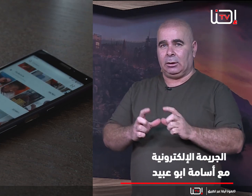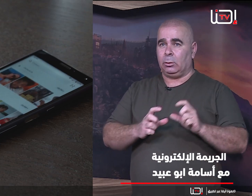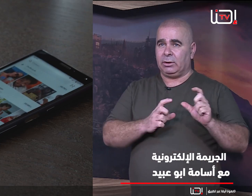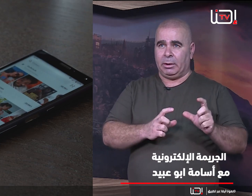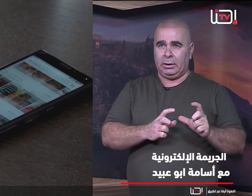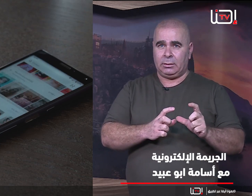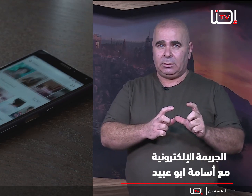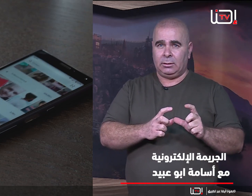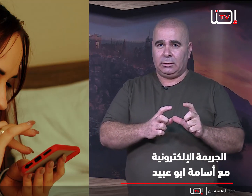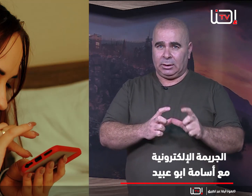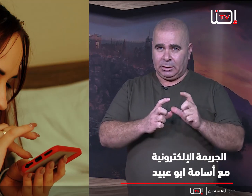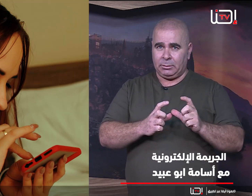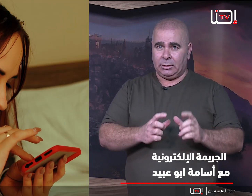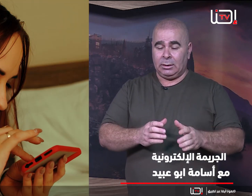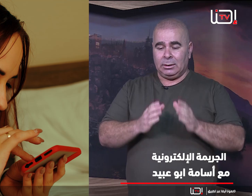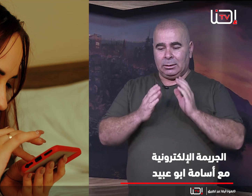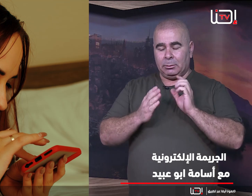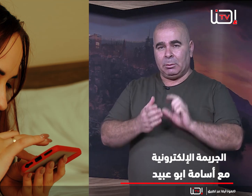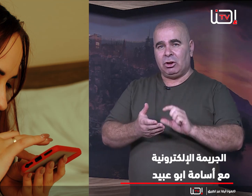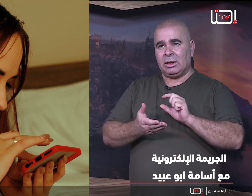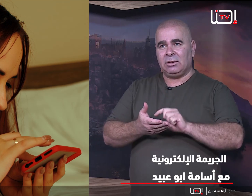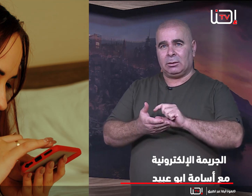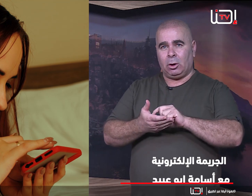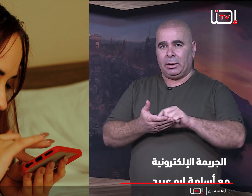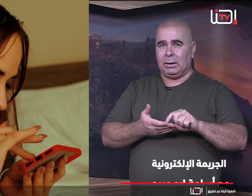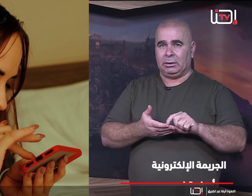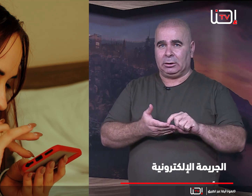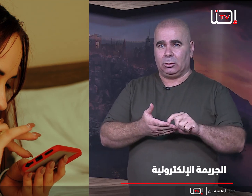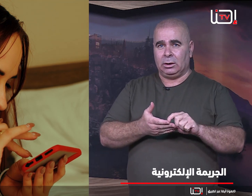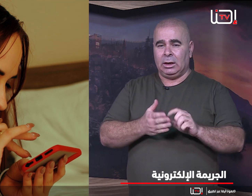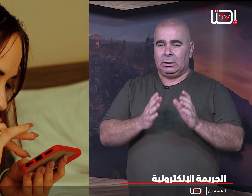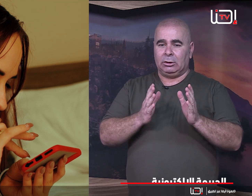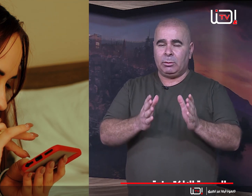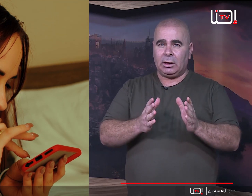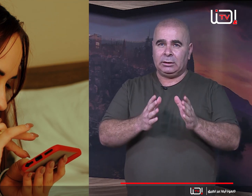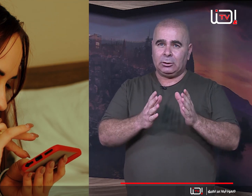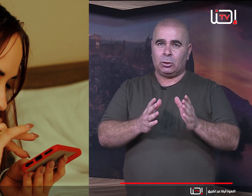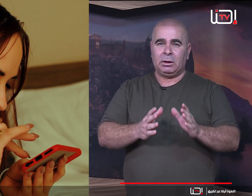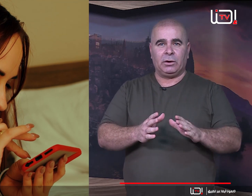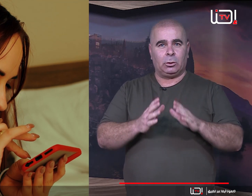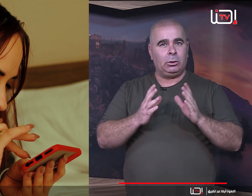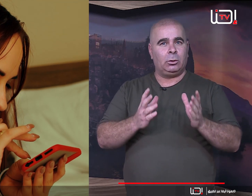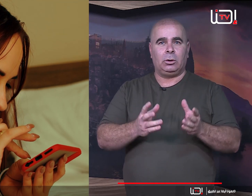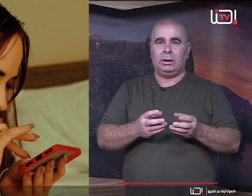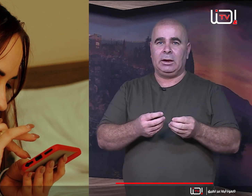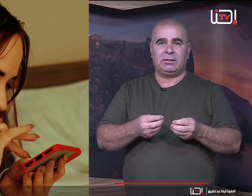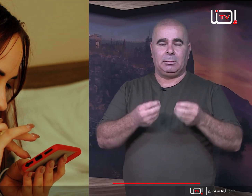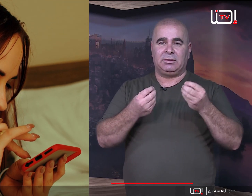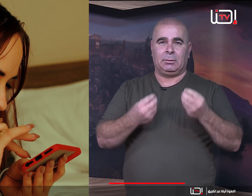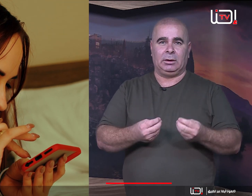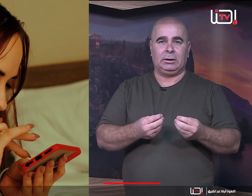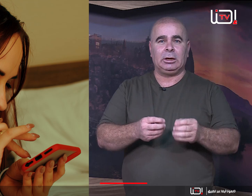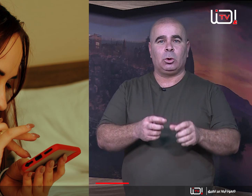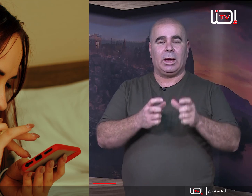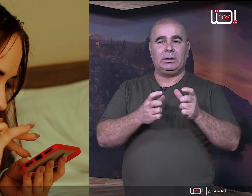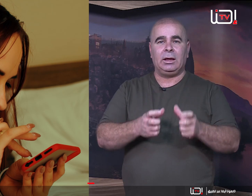نساء وصبايا تمام بمشاكل صارت معهم بعالم التيك توك يا جماعه التيك توك ما تفكروا انه نازل من